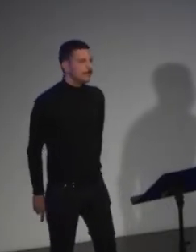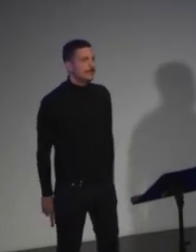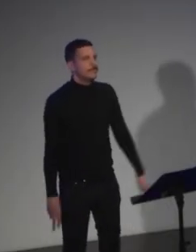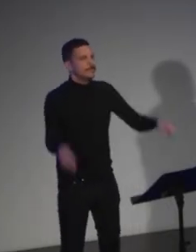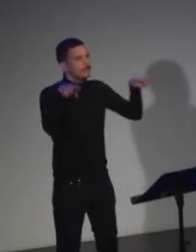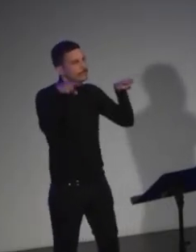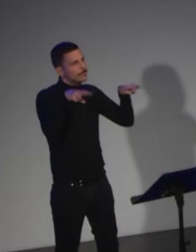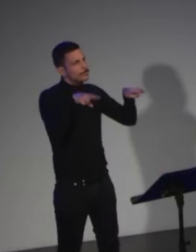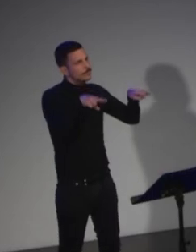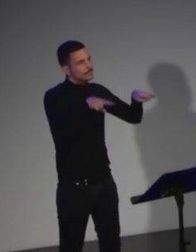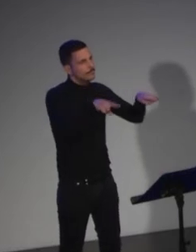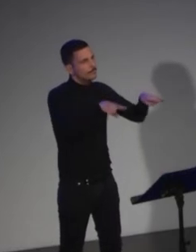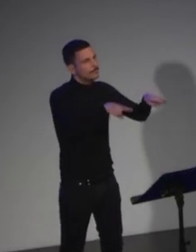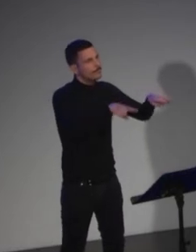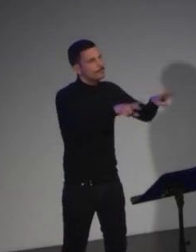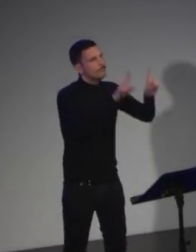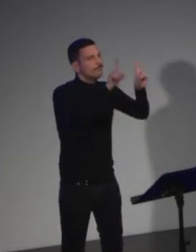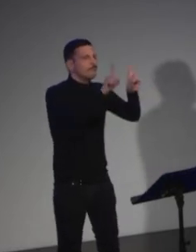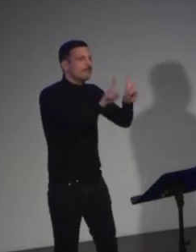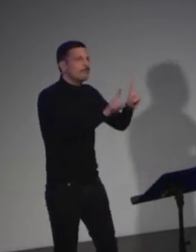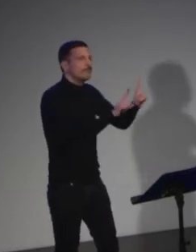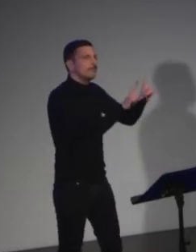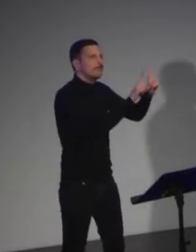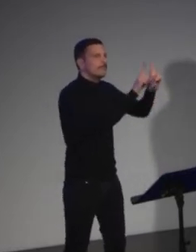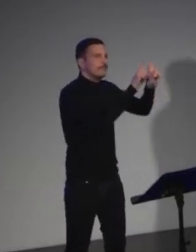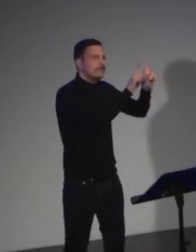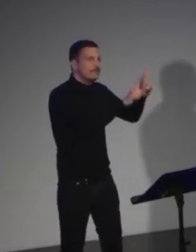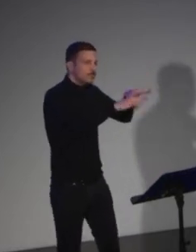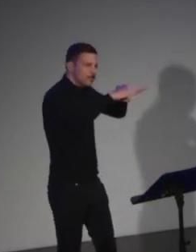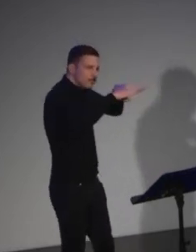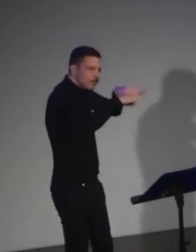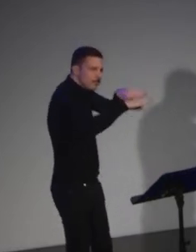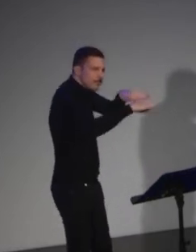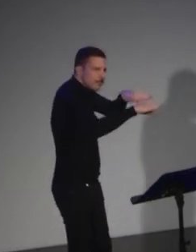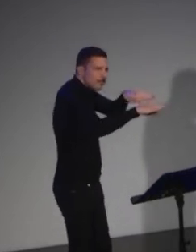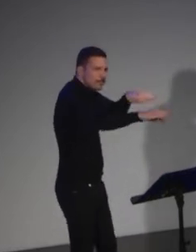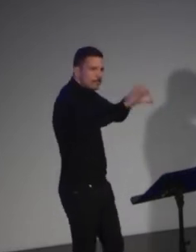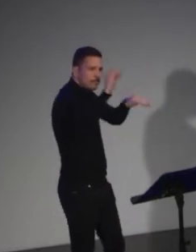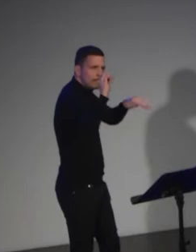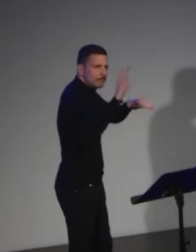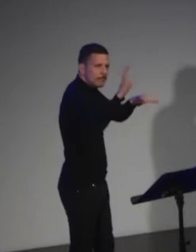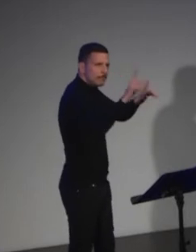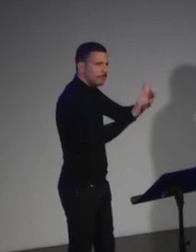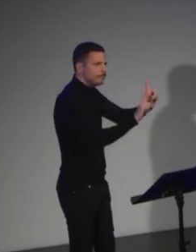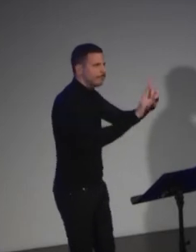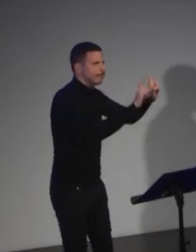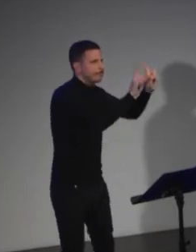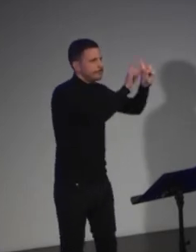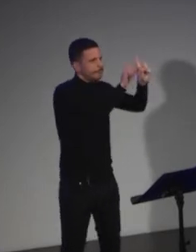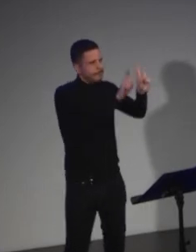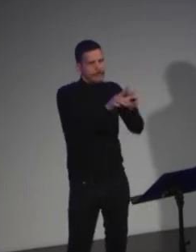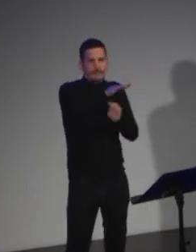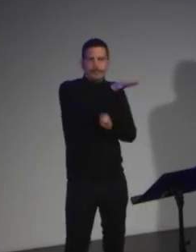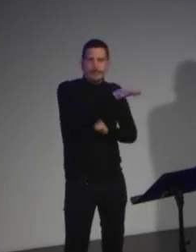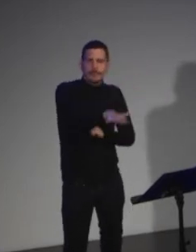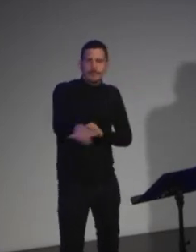Puis ils quittèrent la grande route. Le sol devenait sec. Leurs pieds arrachaient des boules de terre. Au parc, elle